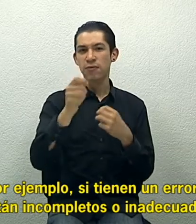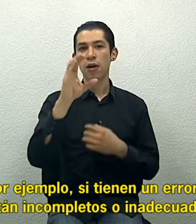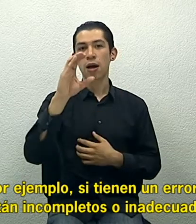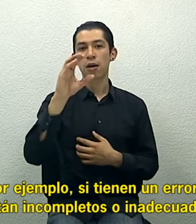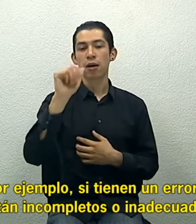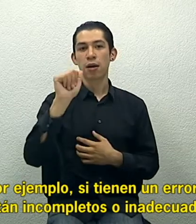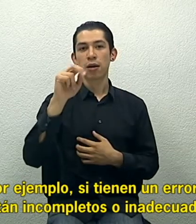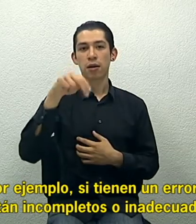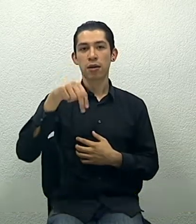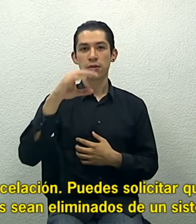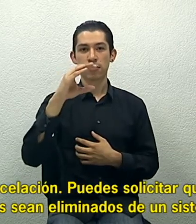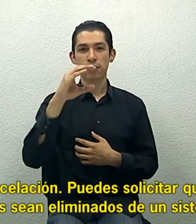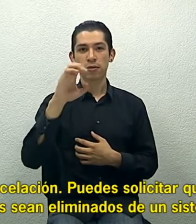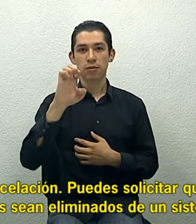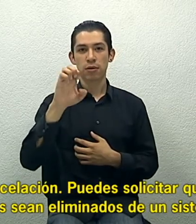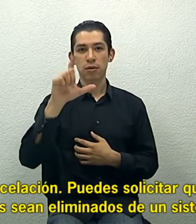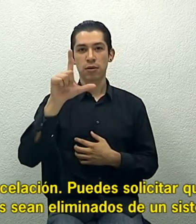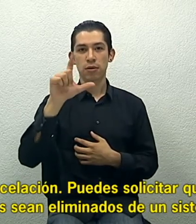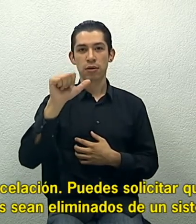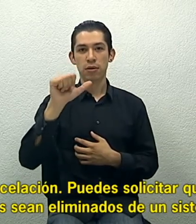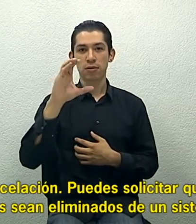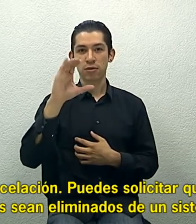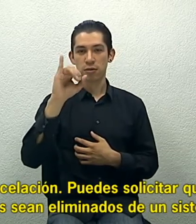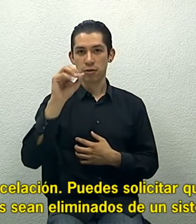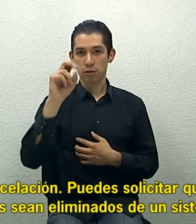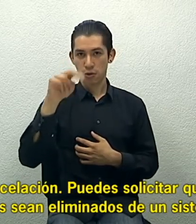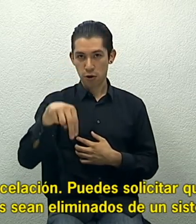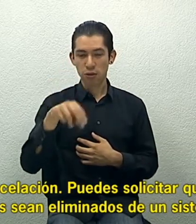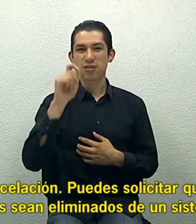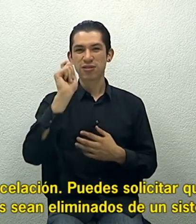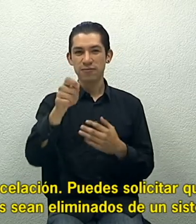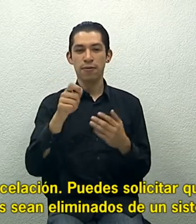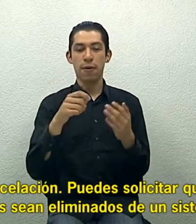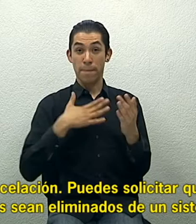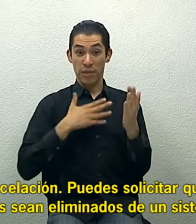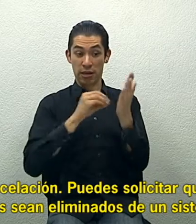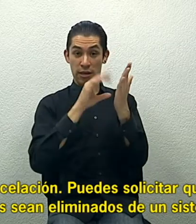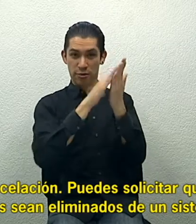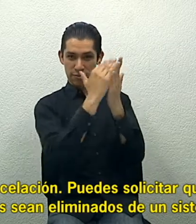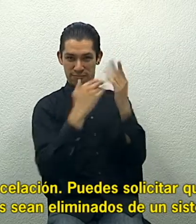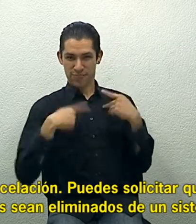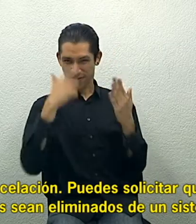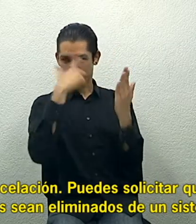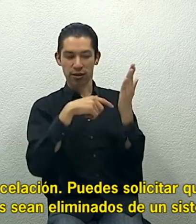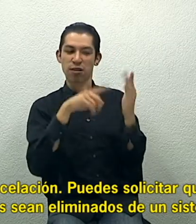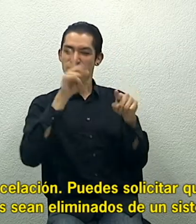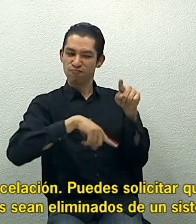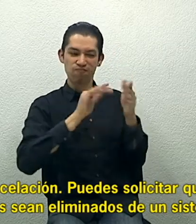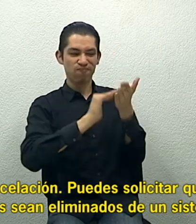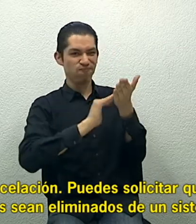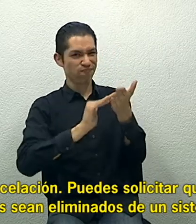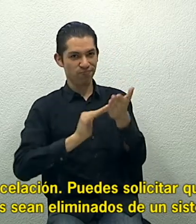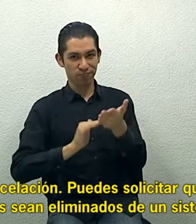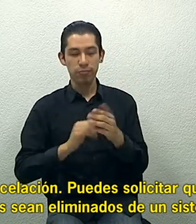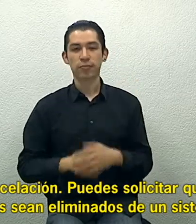inadecuados tras el acción pueden solicitar que tus datos sean eliminados de un sistema